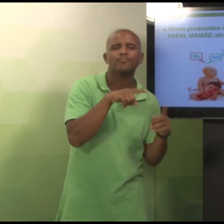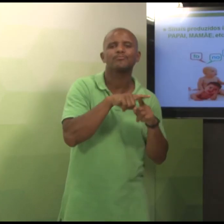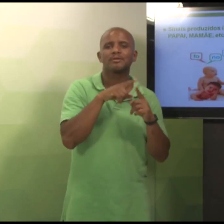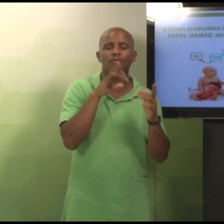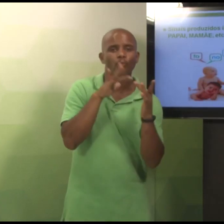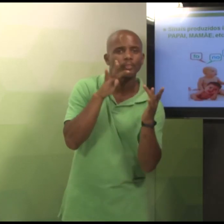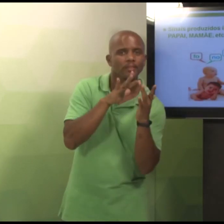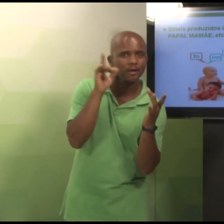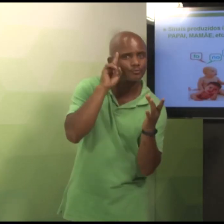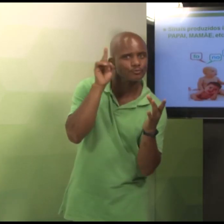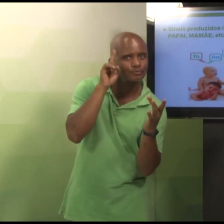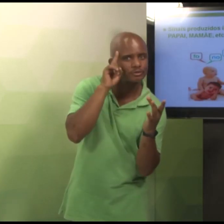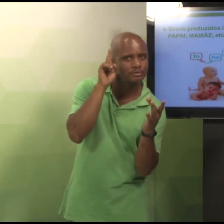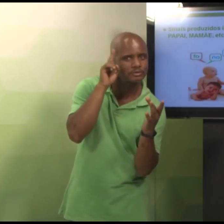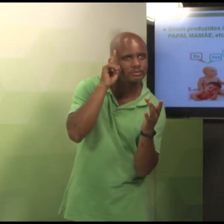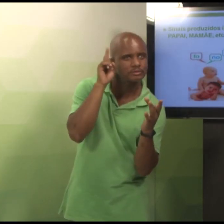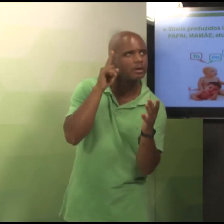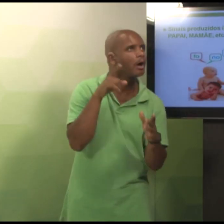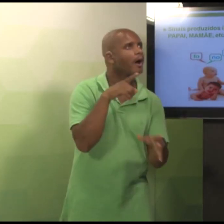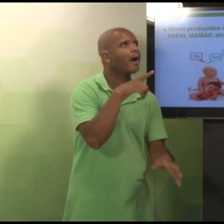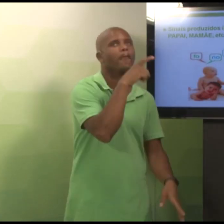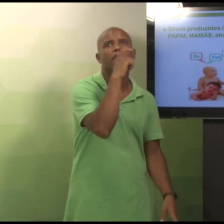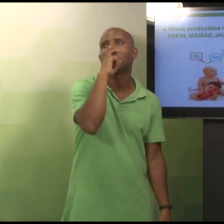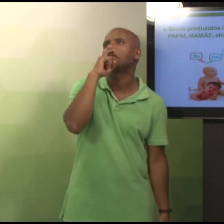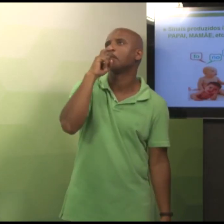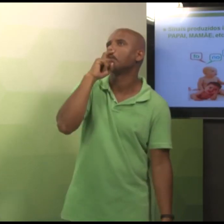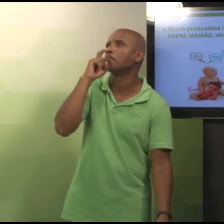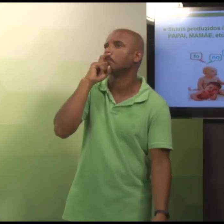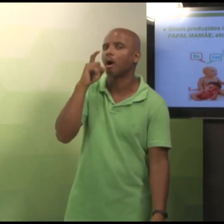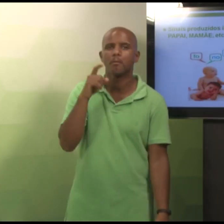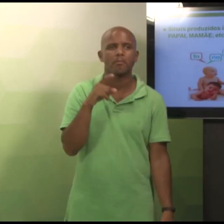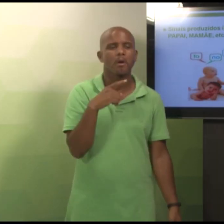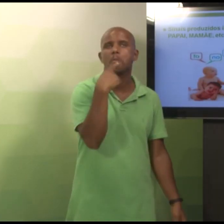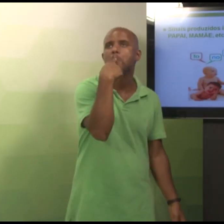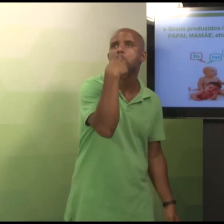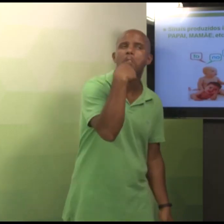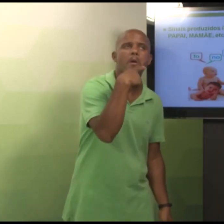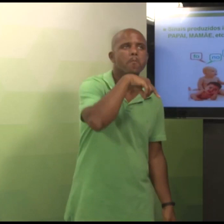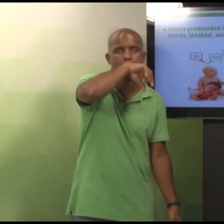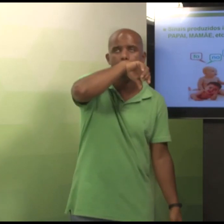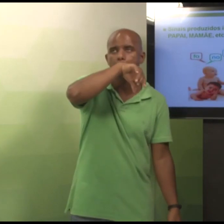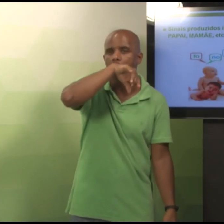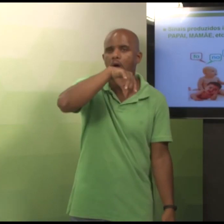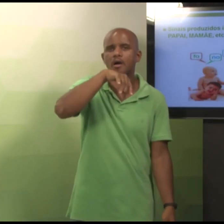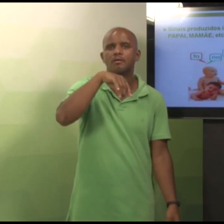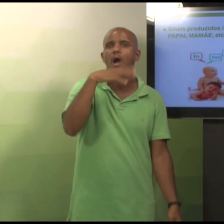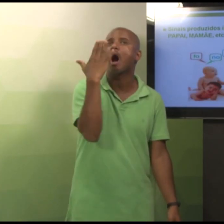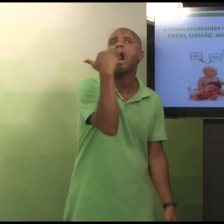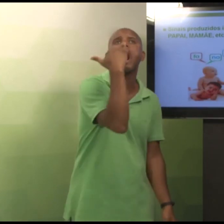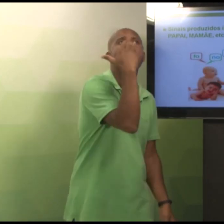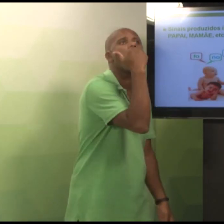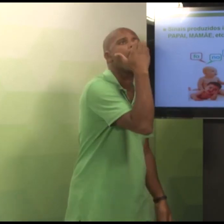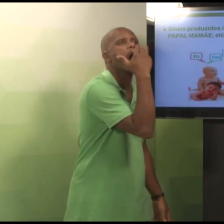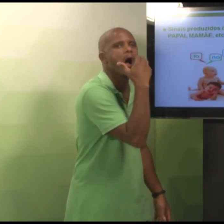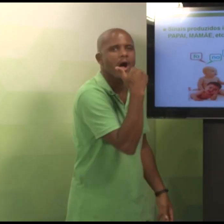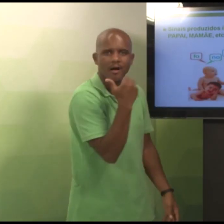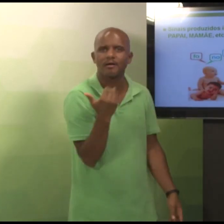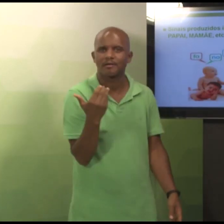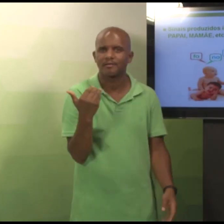Por quê? São sinais que ele tem contato diário com a mãe, com o leite, com o papai, comer, não é?